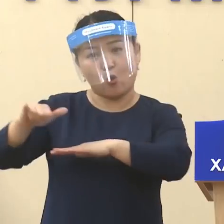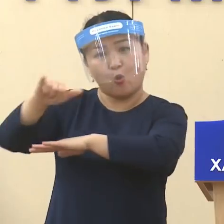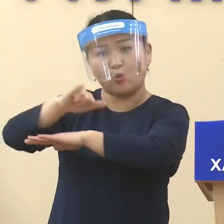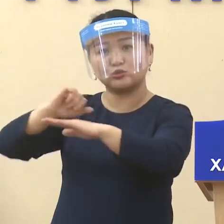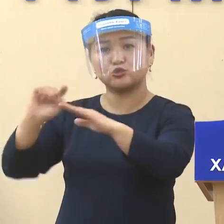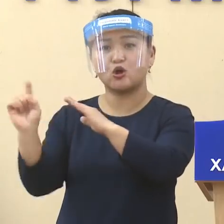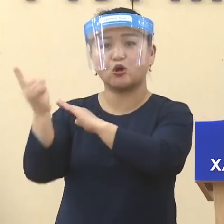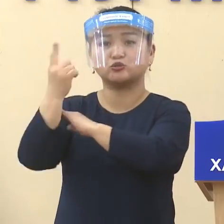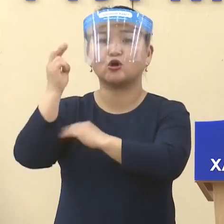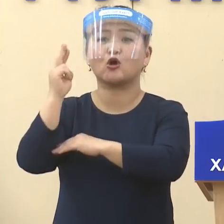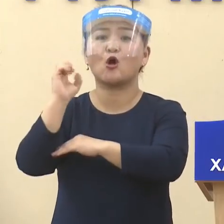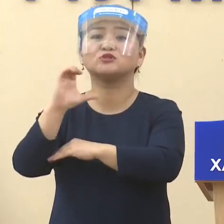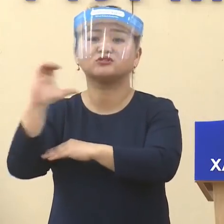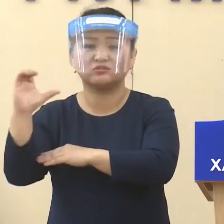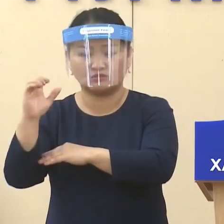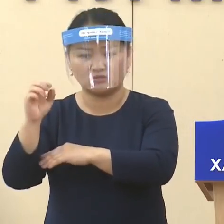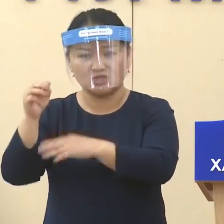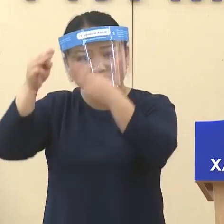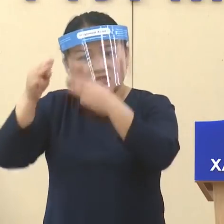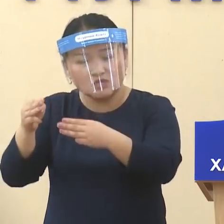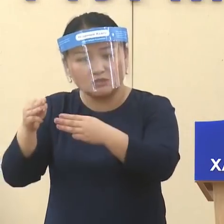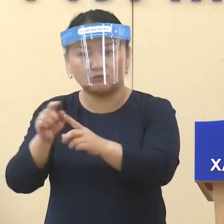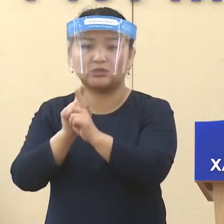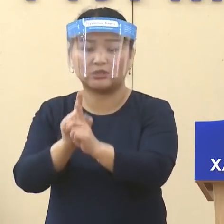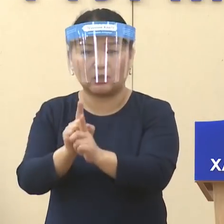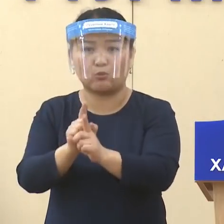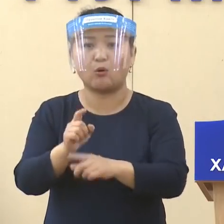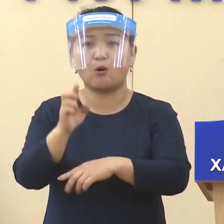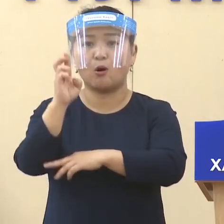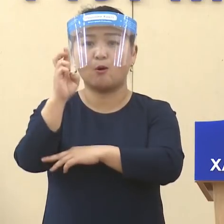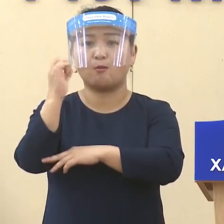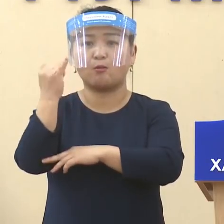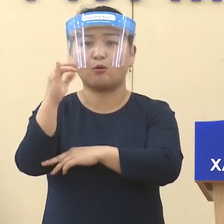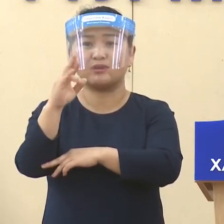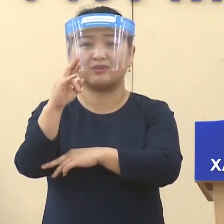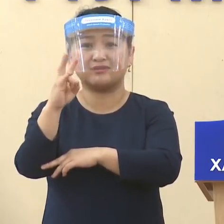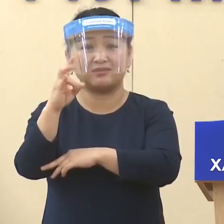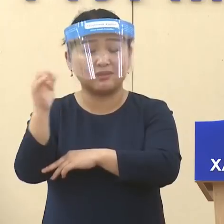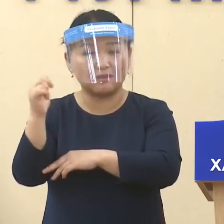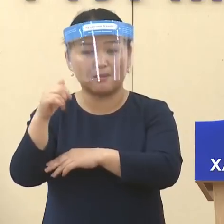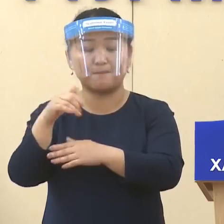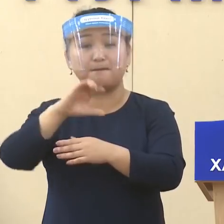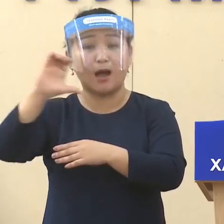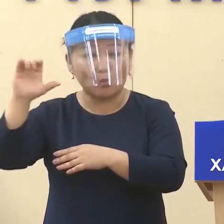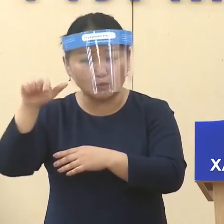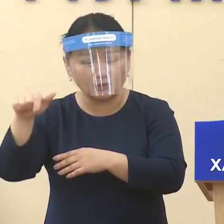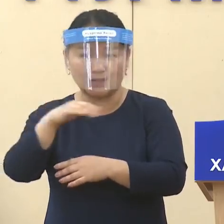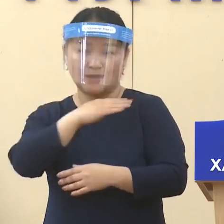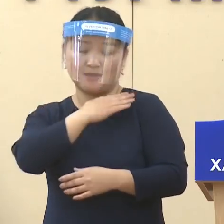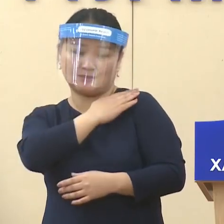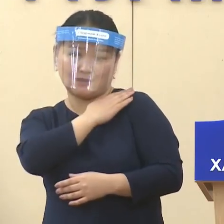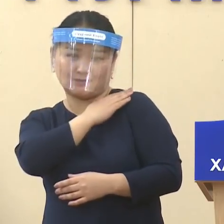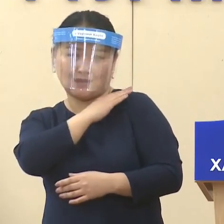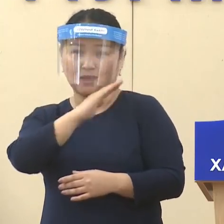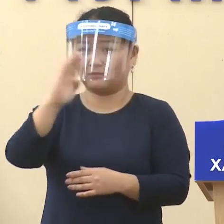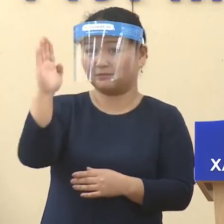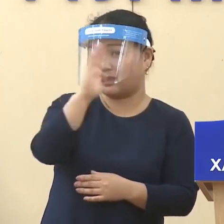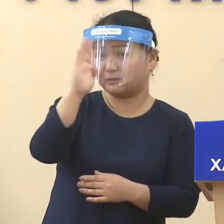хэсэг гараад эрүүл мэндийн байгууллаг за тэр буйны байгууллаг цагдаа тагнуулын байгууллаг орсон комисс